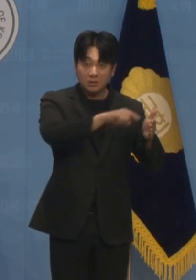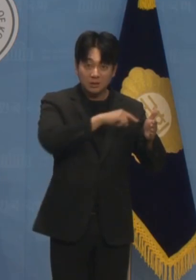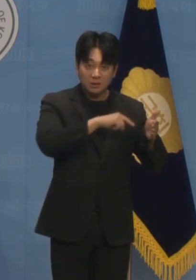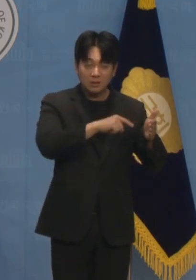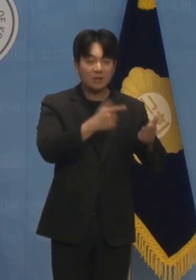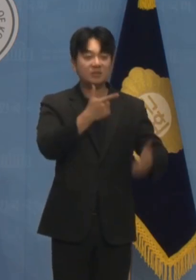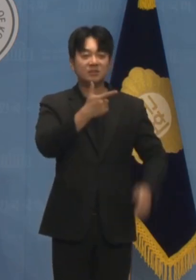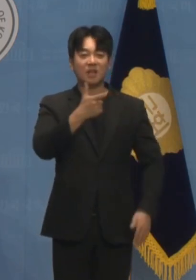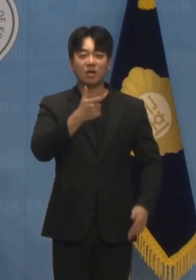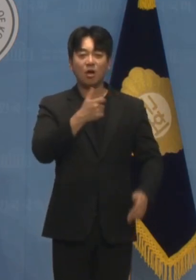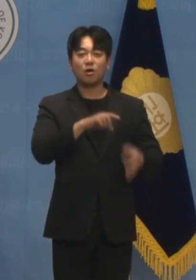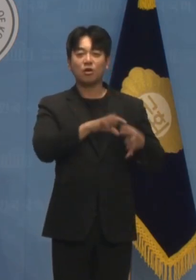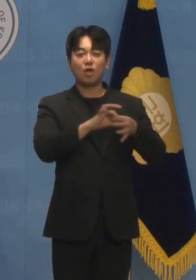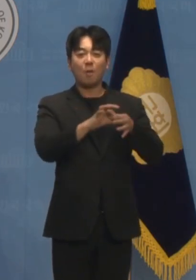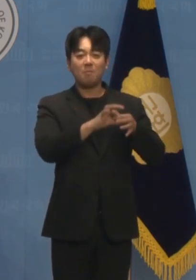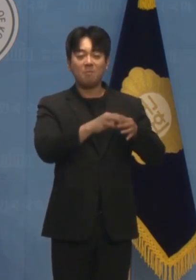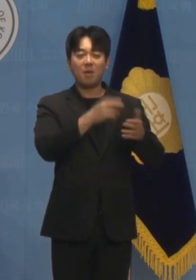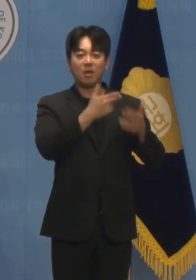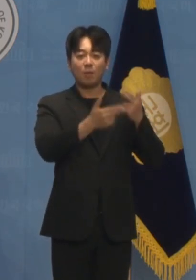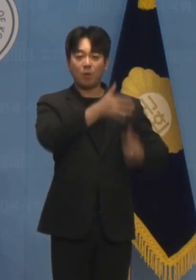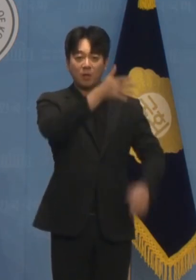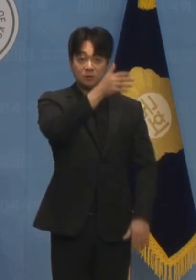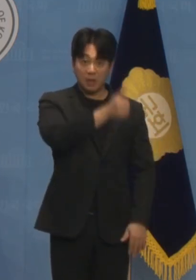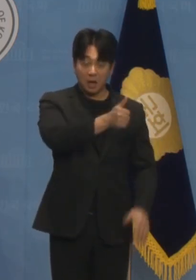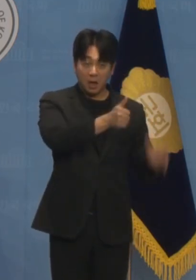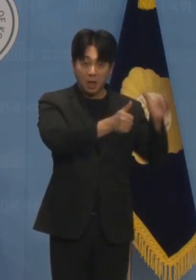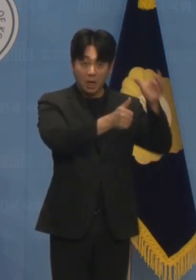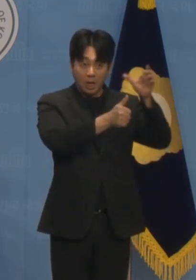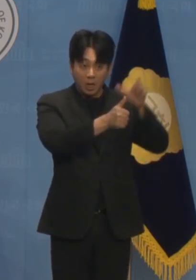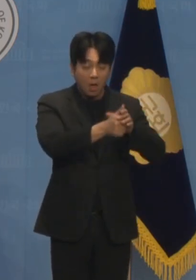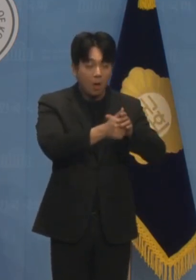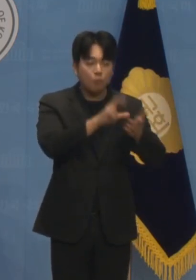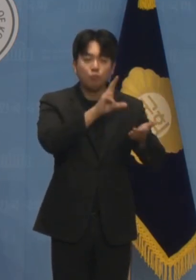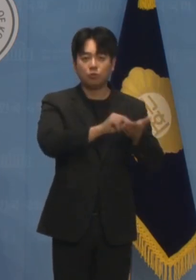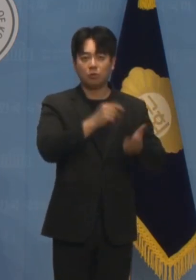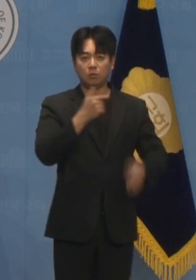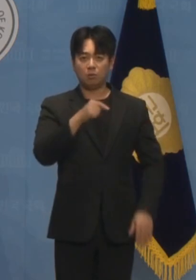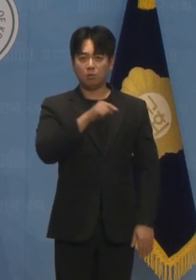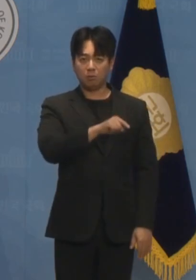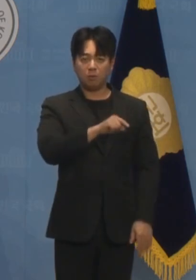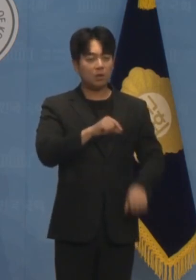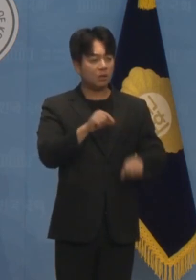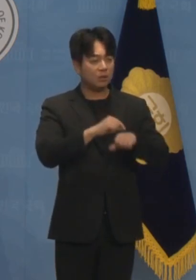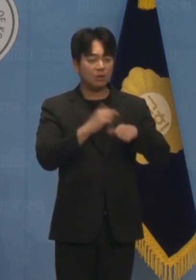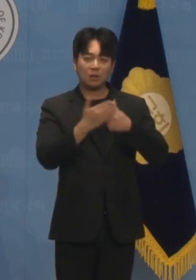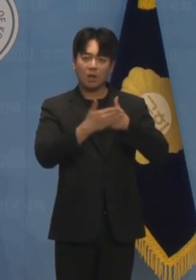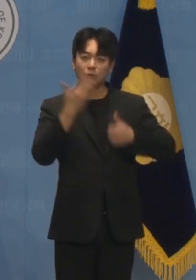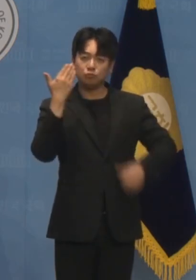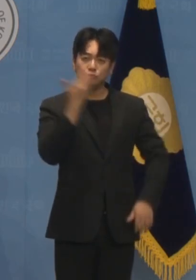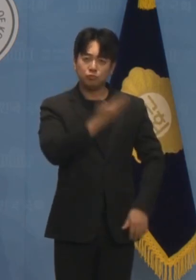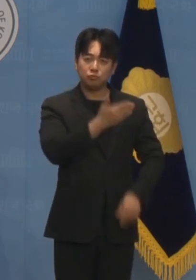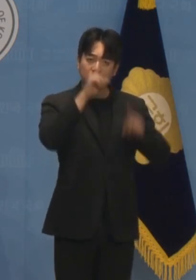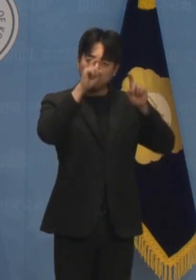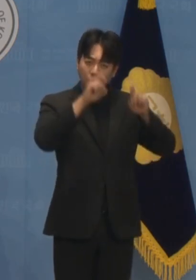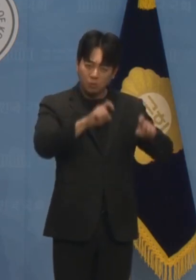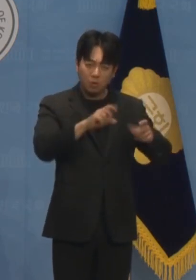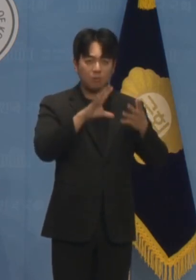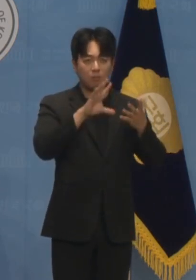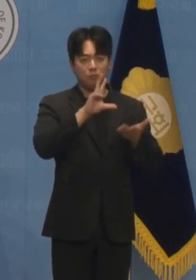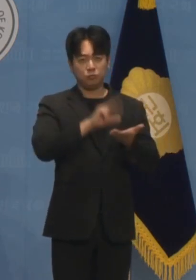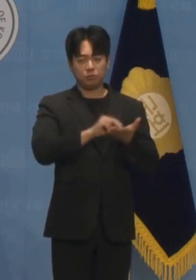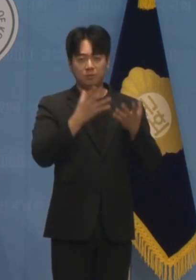되고 또 업무 협약이라는 체육회의 특혜를 받았는지 도대체 이해가 되지